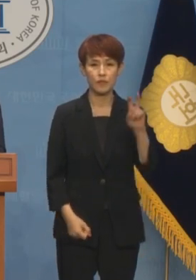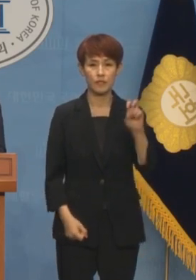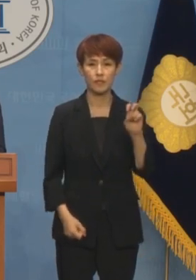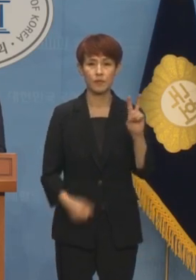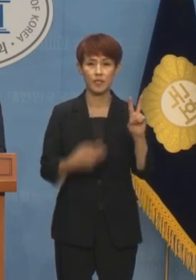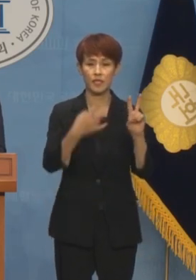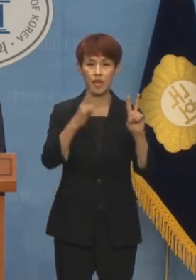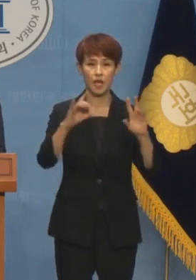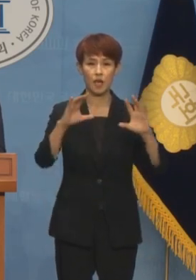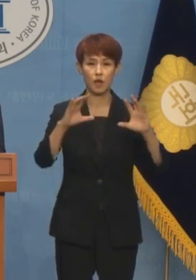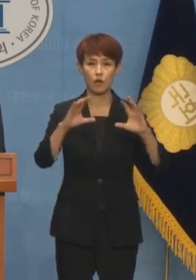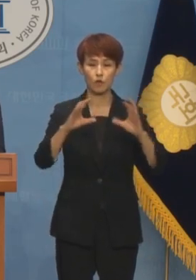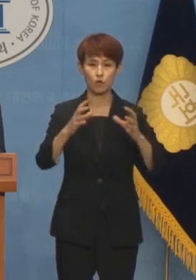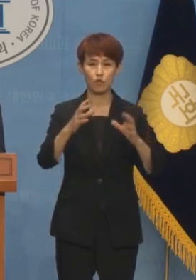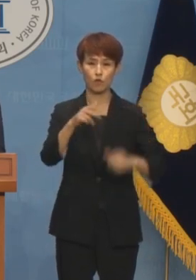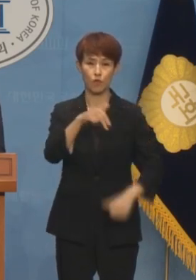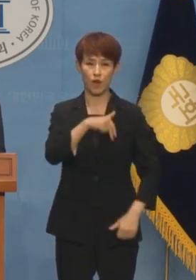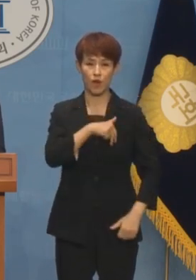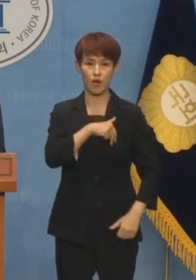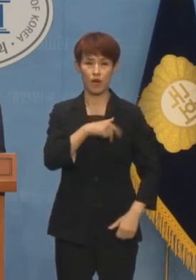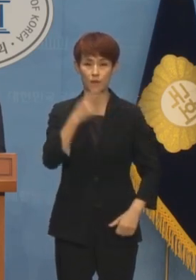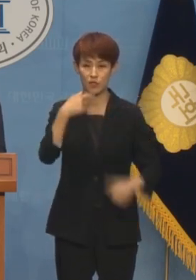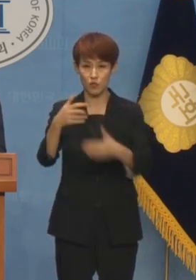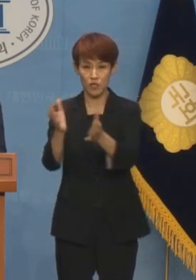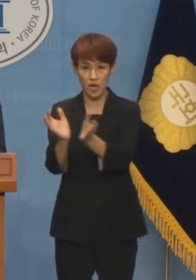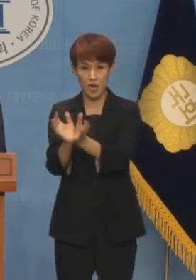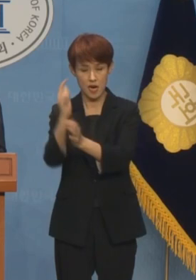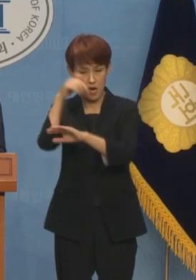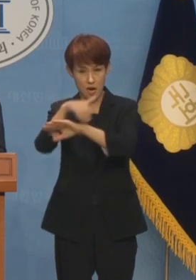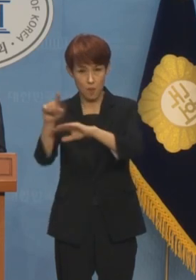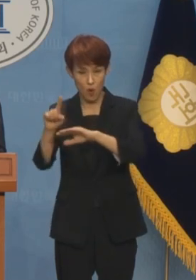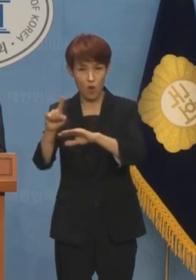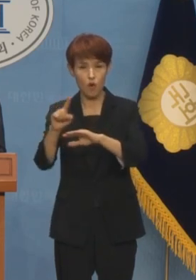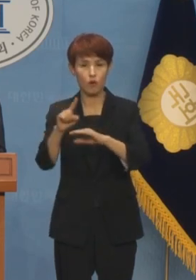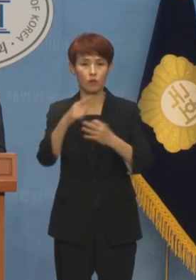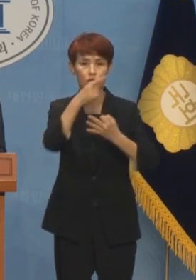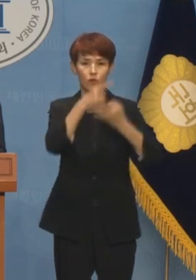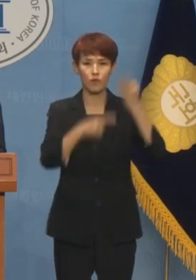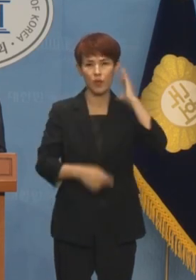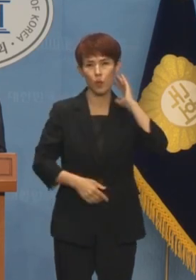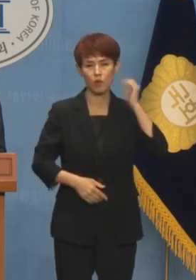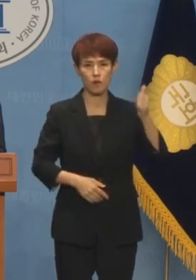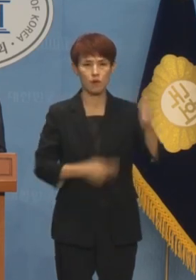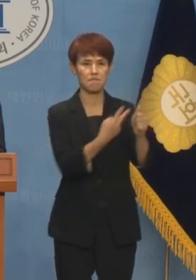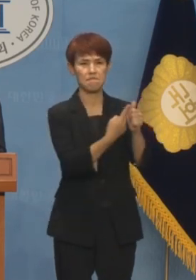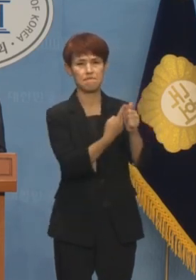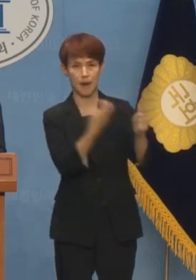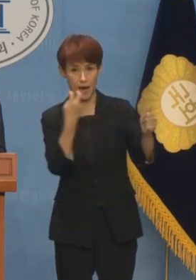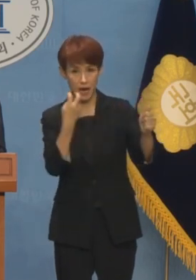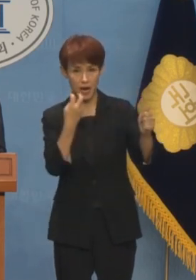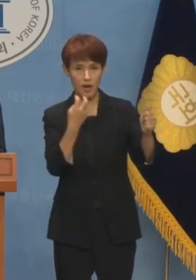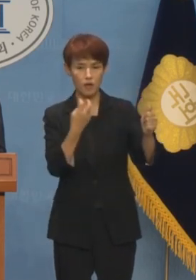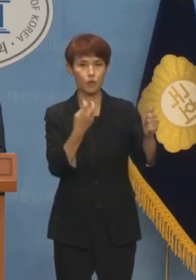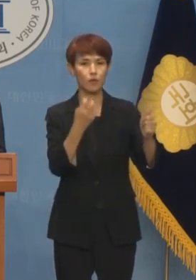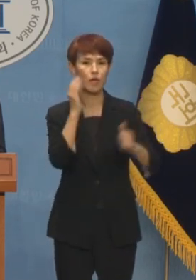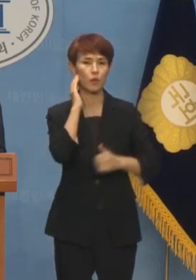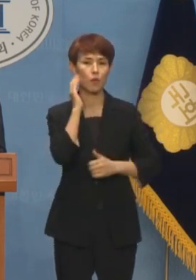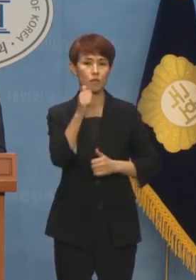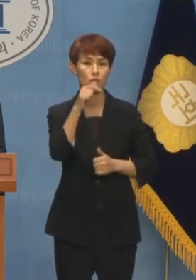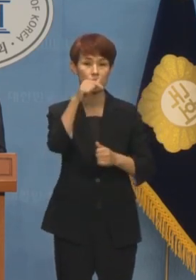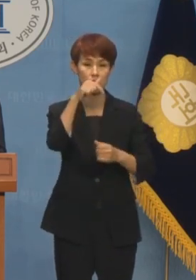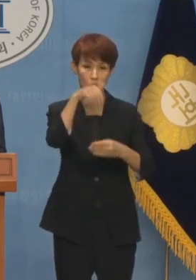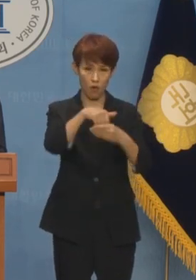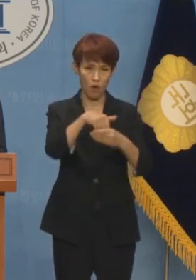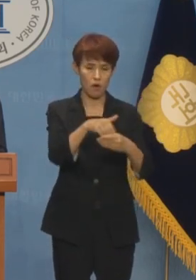22대 국회 민주당의 유일한 전략은 윤석열 대통령 탄핵과 조기 대선